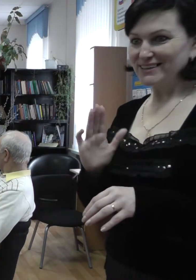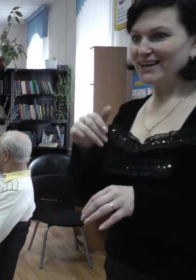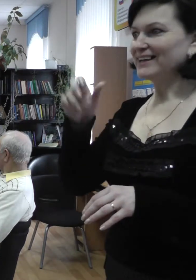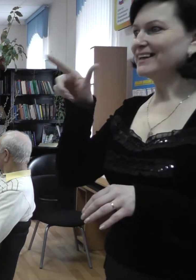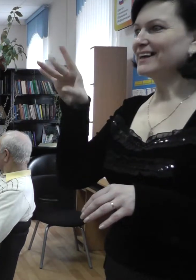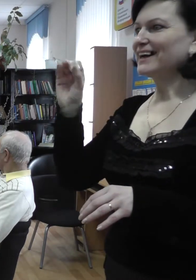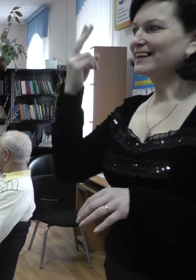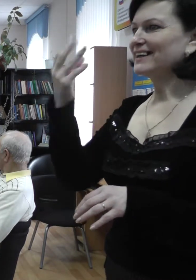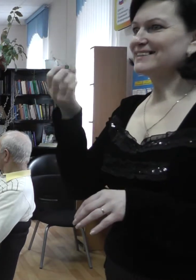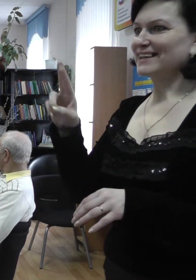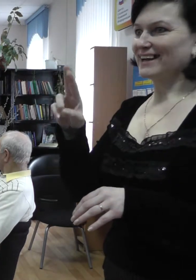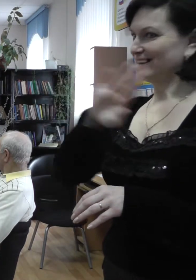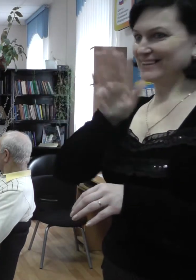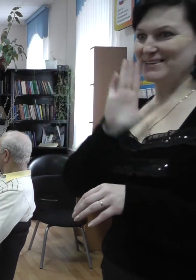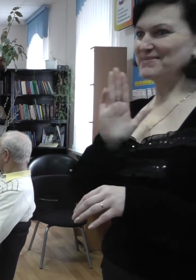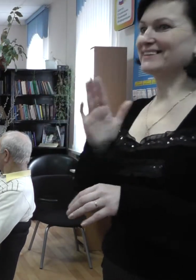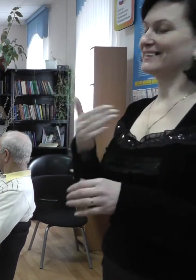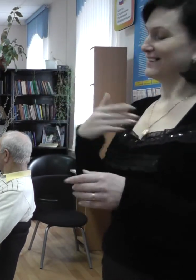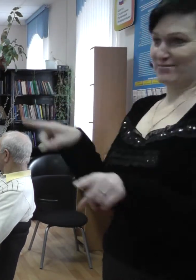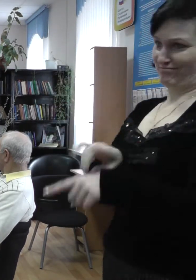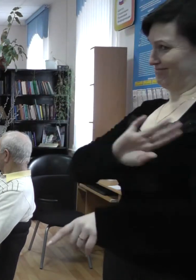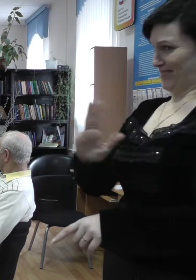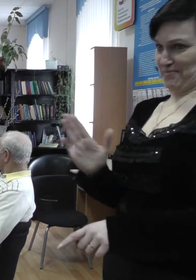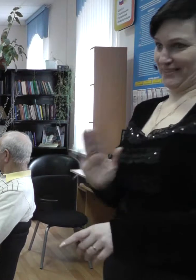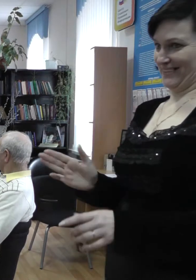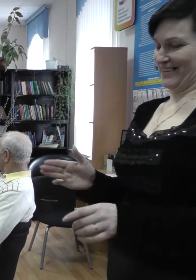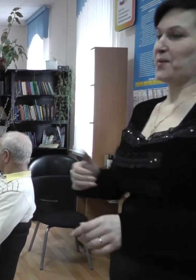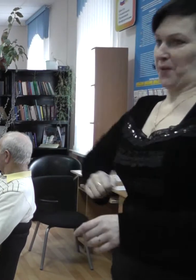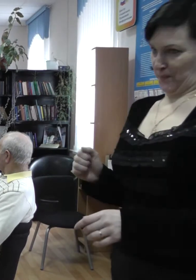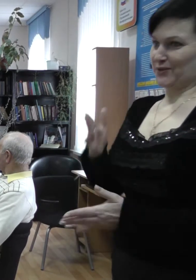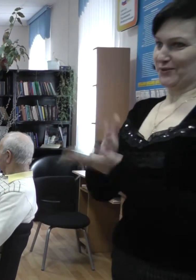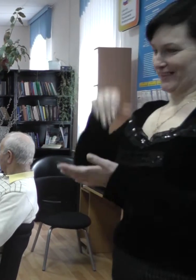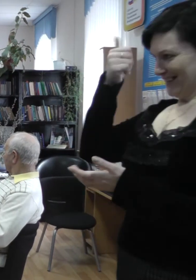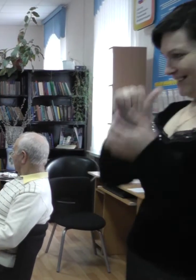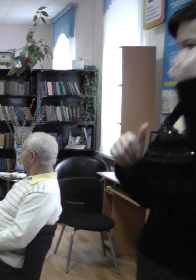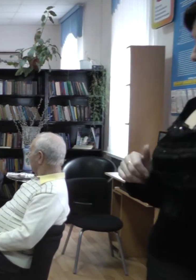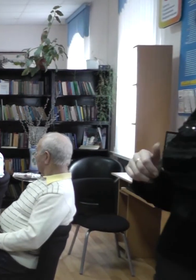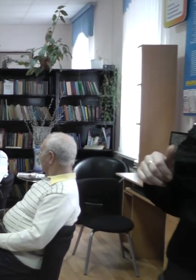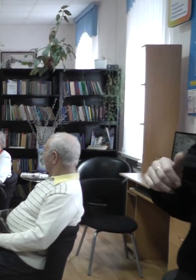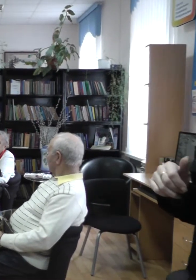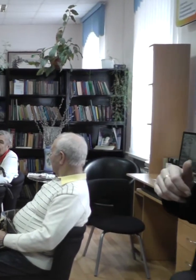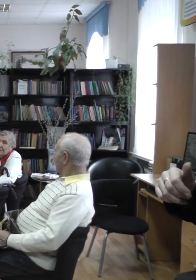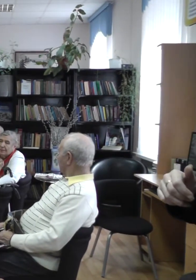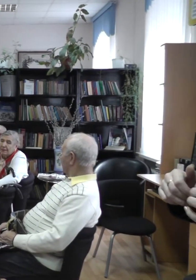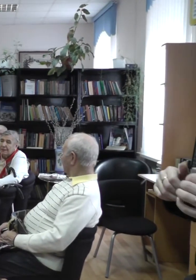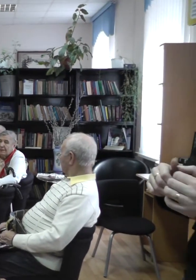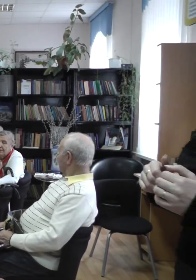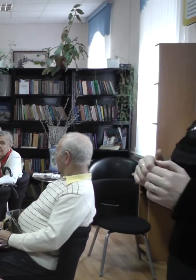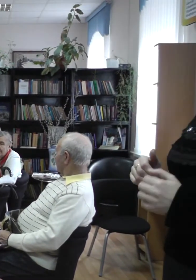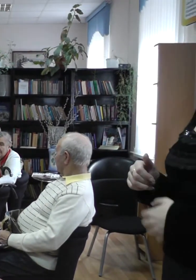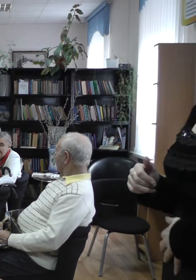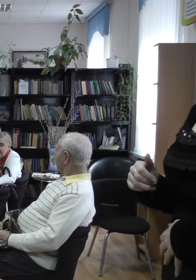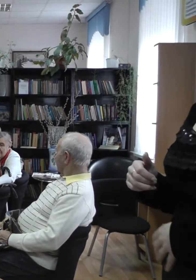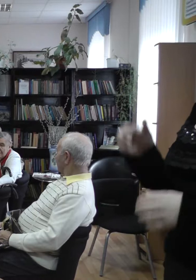буду предоставлять информацию, кто-то из вас вспомнит что-то, интересный факт из жизни своей, где-то с